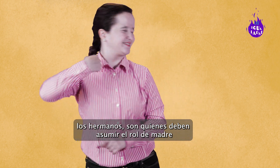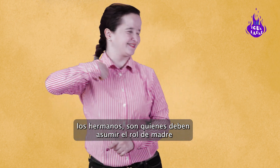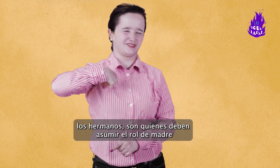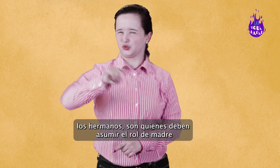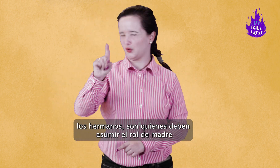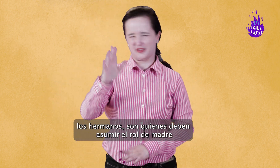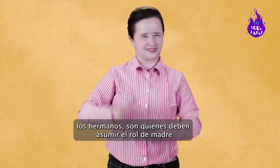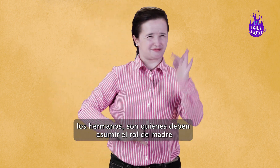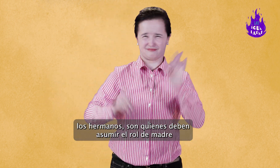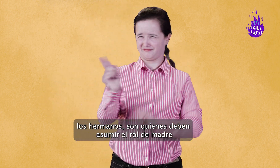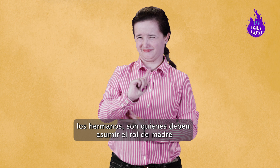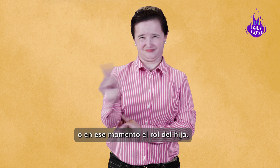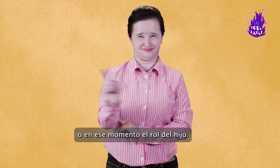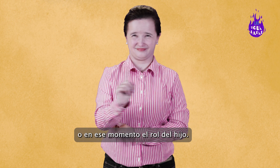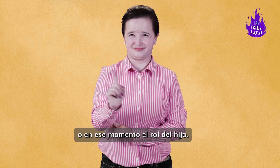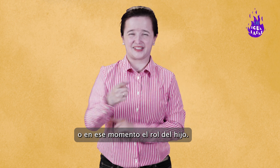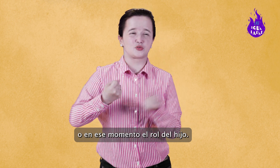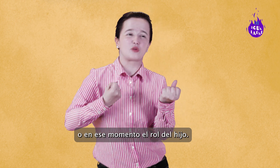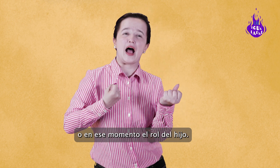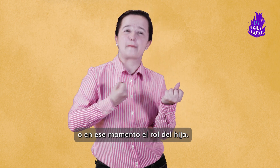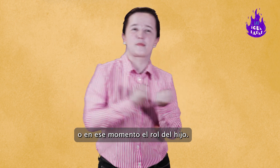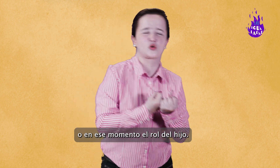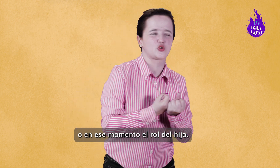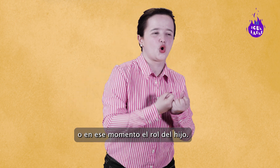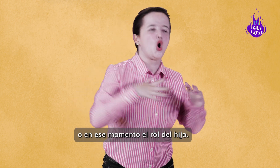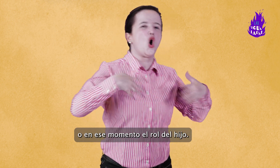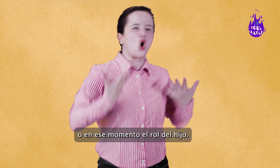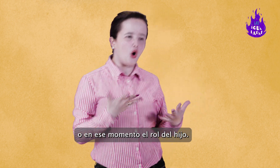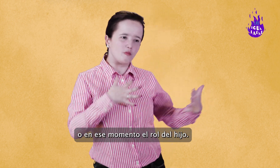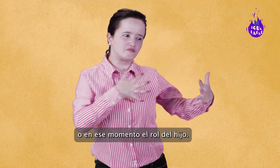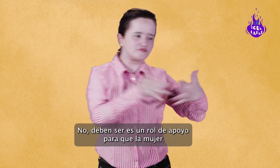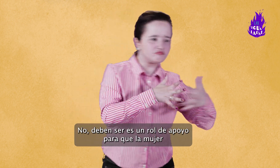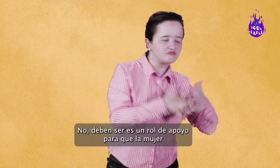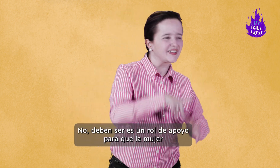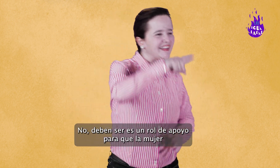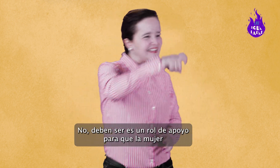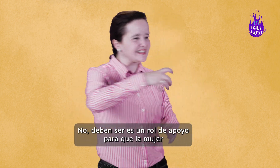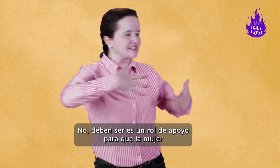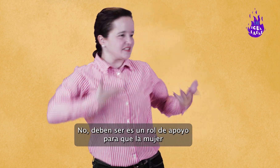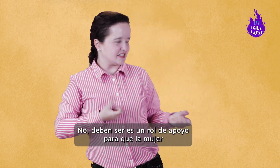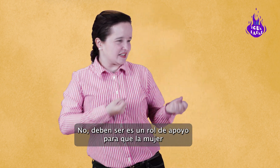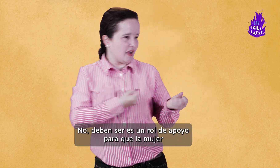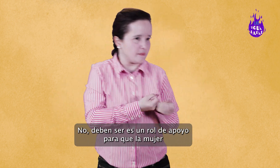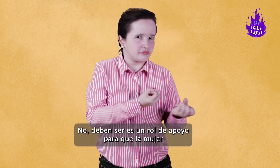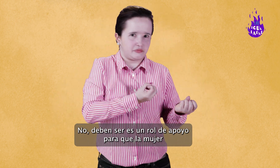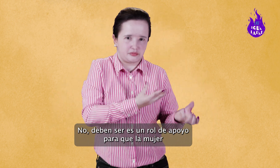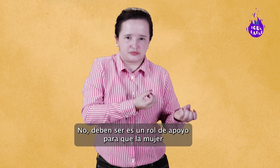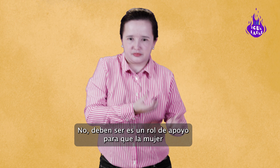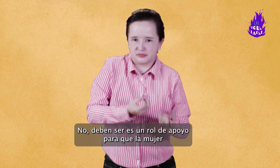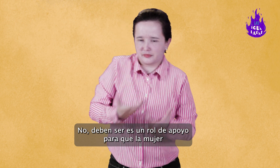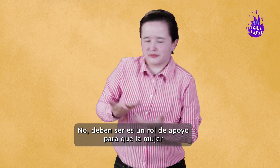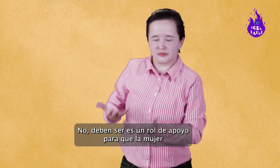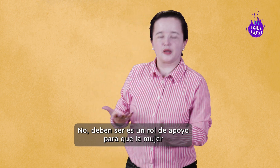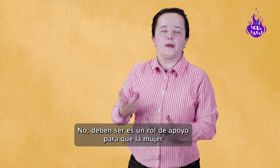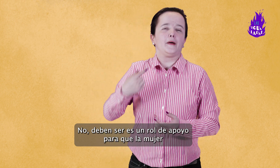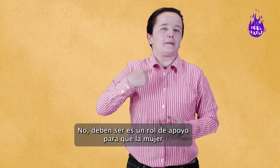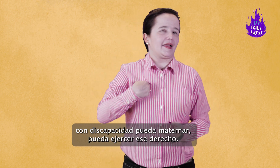asumir el rol de madre o en ese momento el rol del hijo. No, es un rol de apoyo para que la mujer con